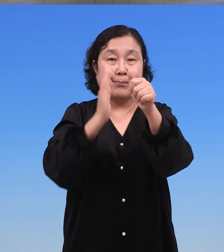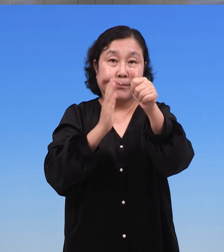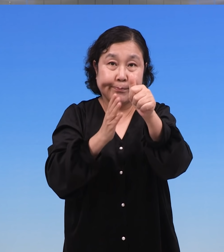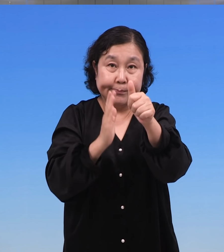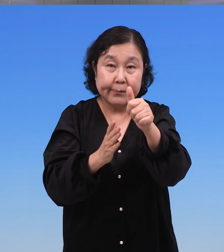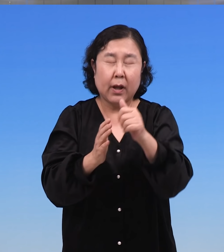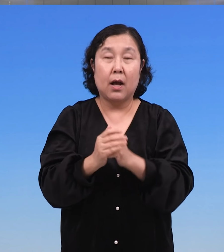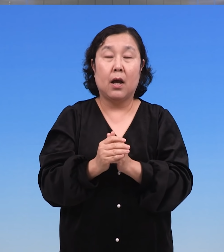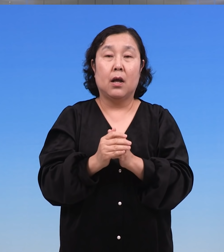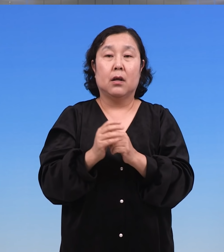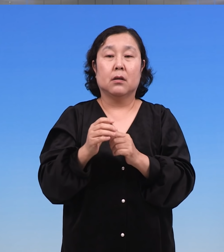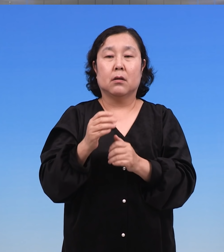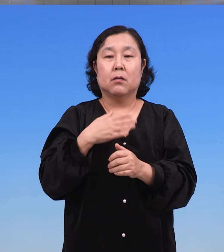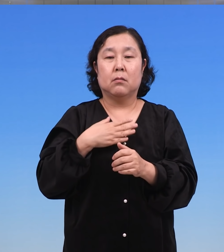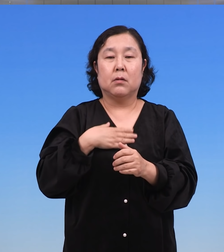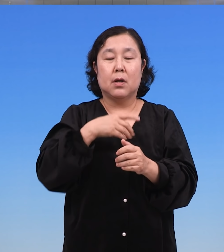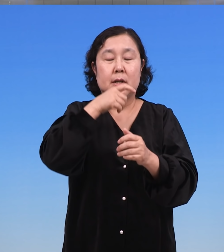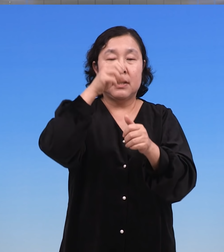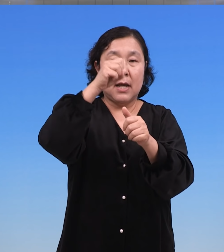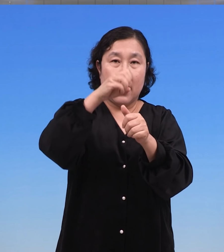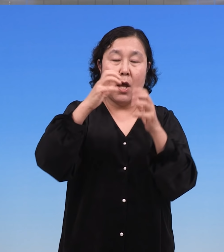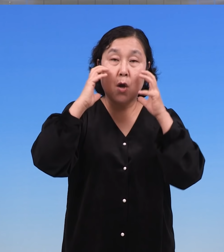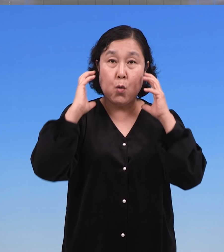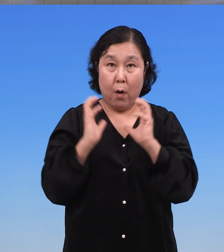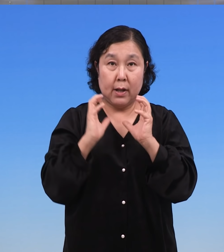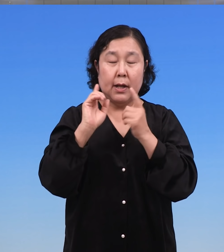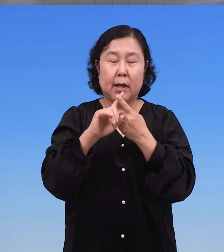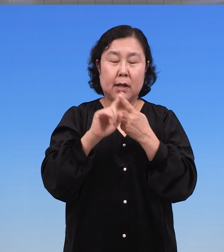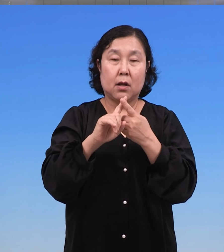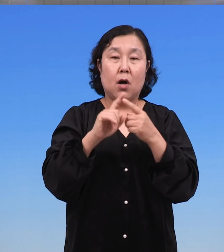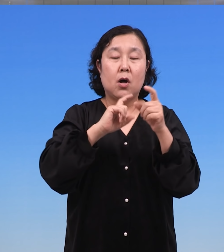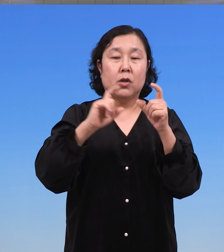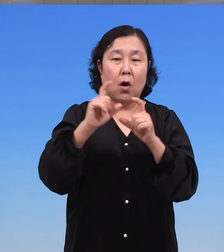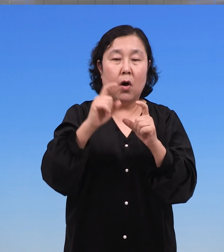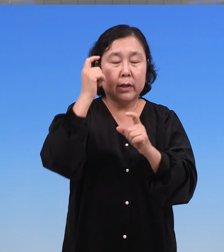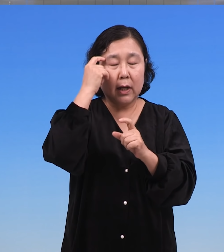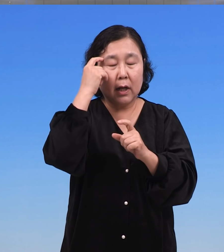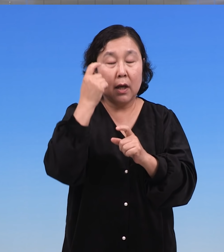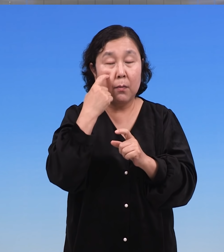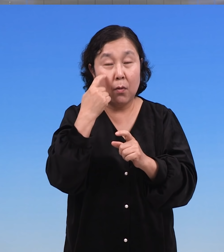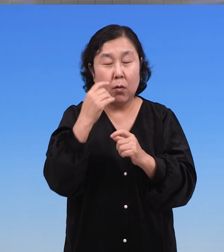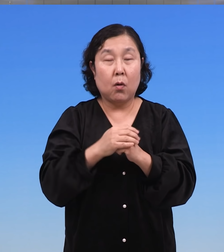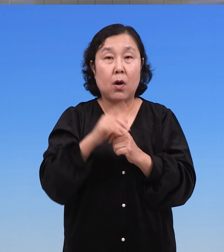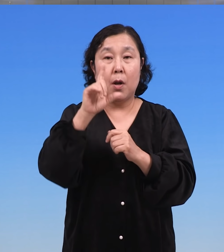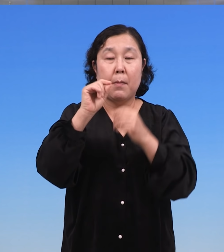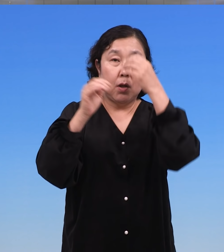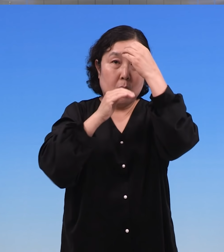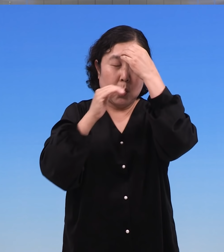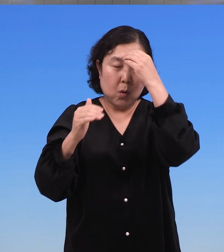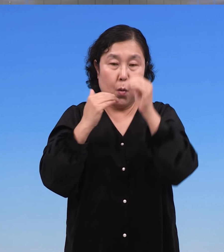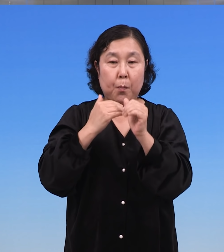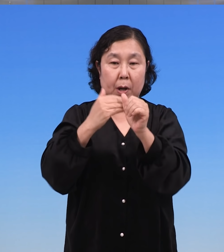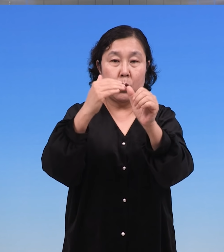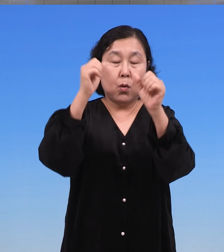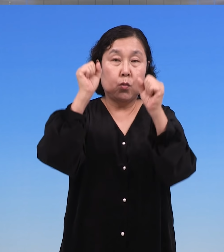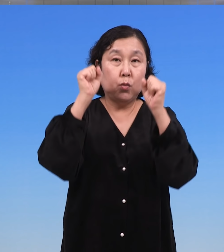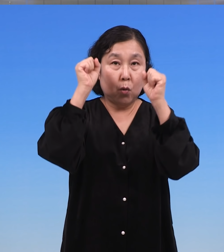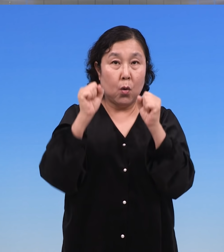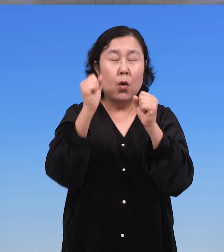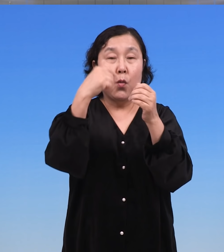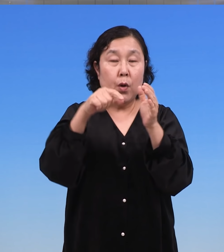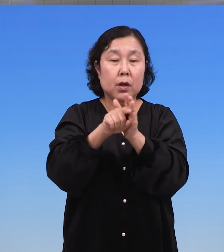오늘 이 본문에 나오는 세례 요한에 대해서 한 번 더 살펴보면서 이제 이 일만수도 파송 운동을